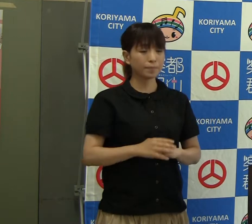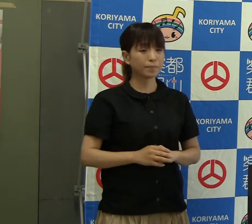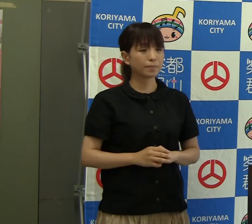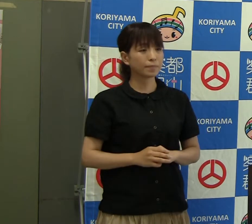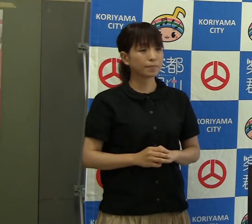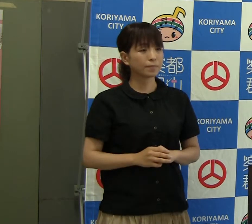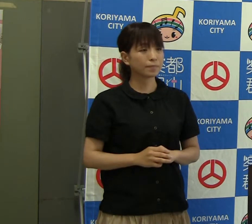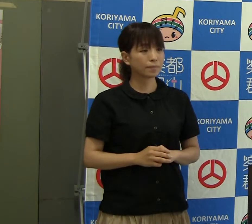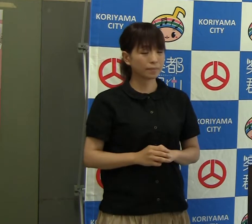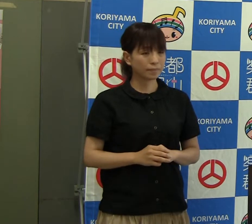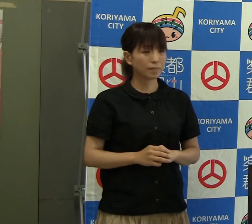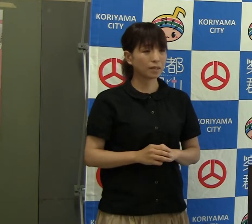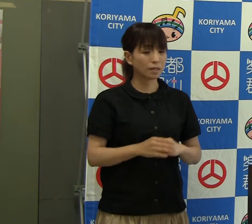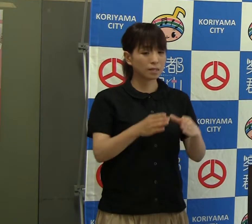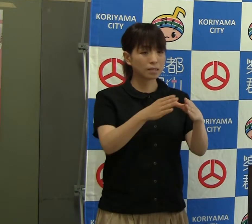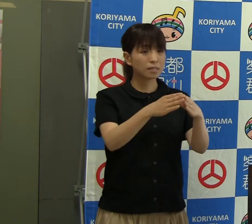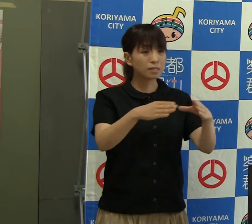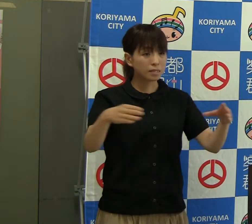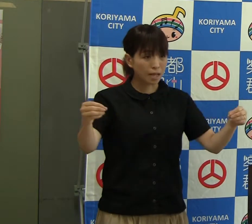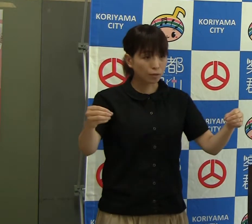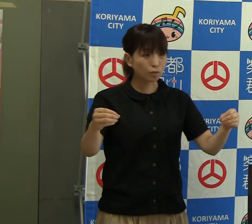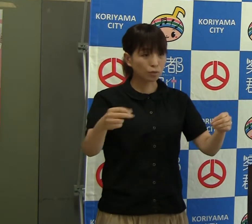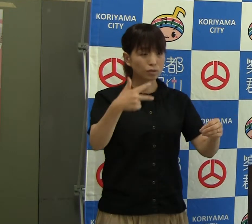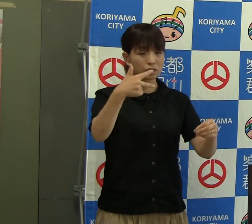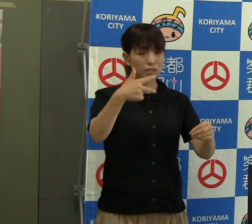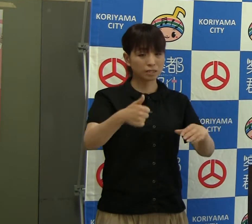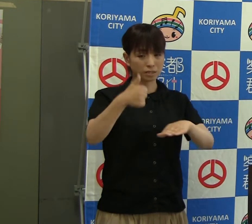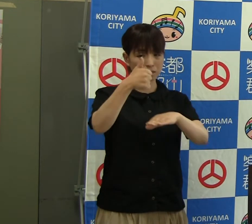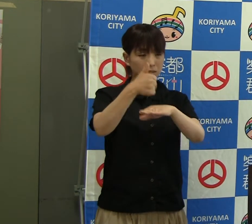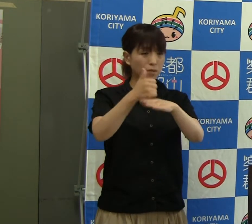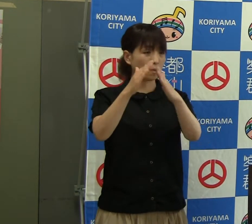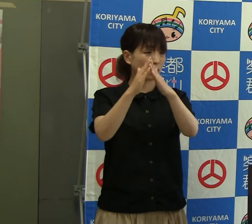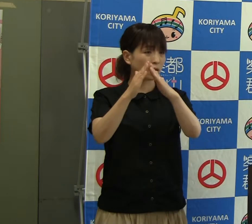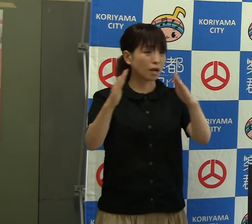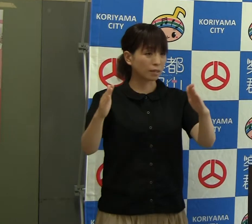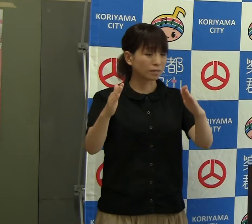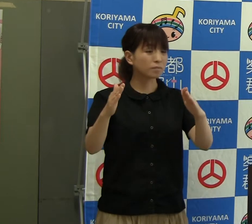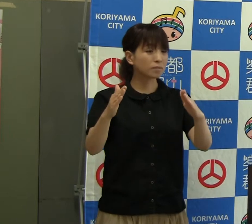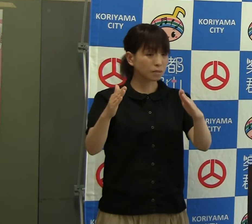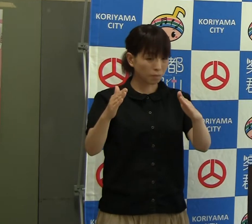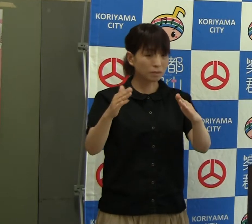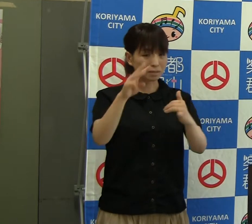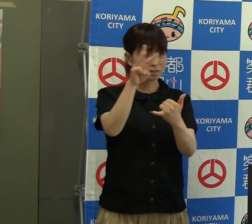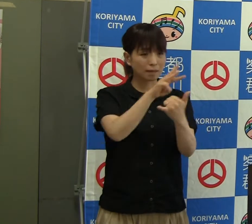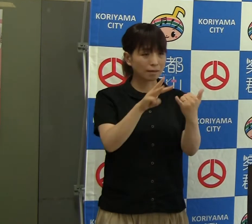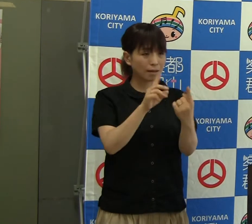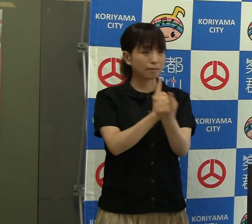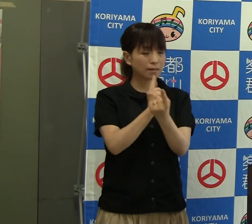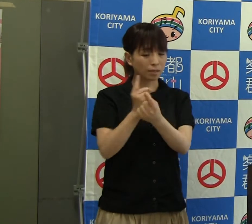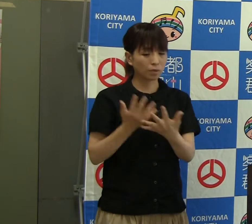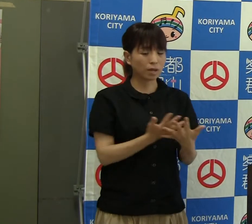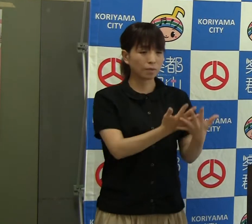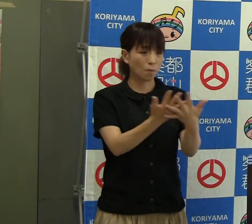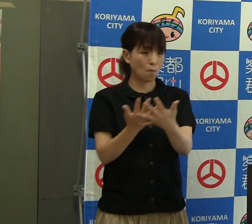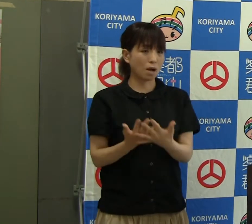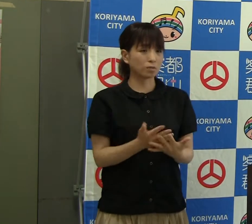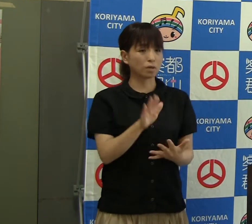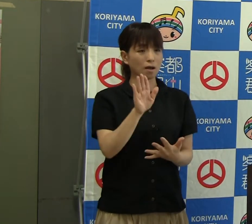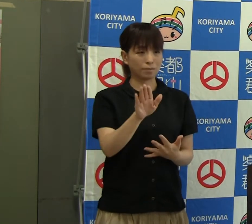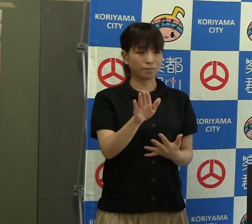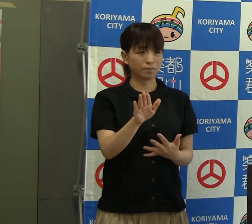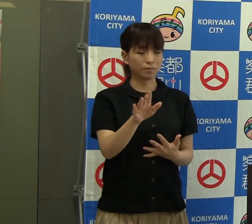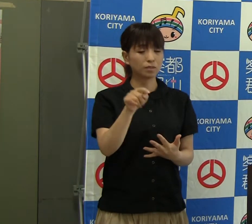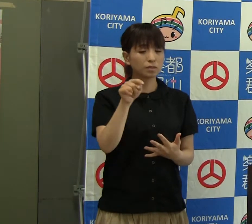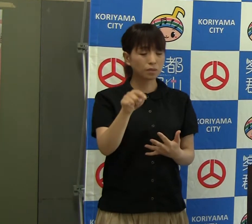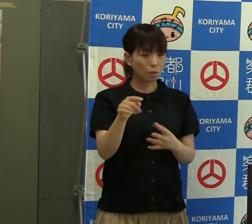これは全部全国市長会のですね、この災害対策のネットワーク出ておりまして、その連絡を